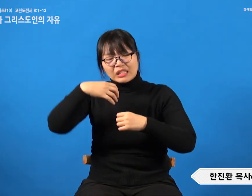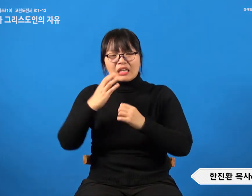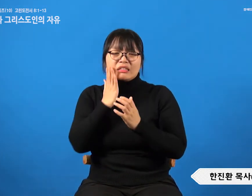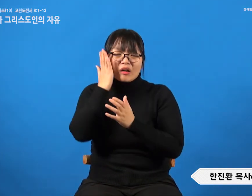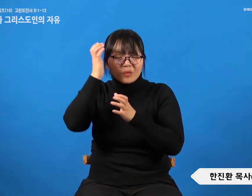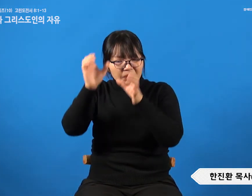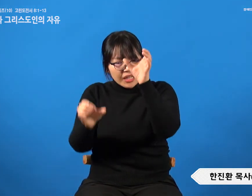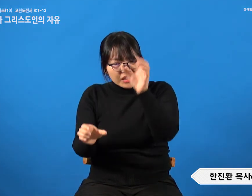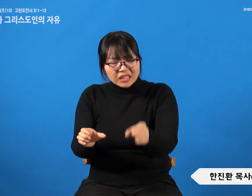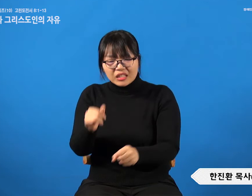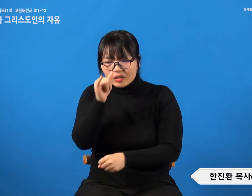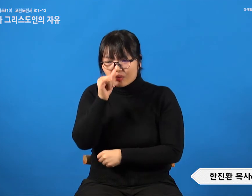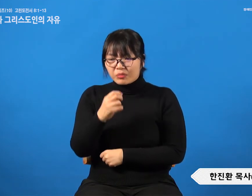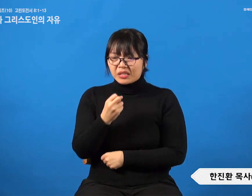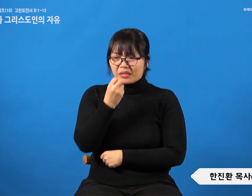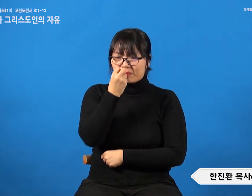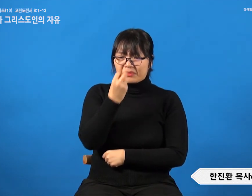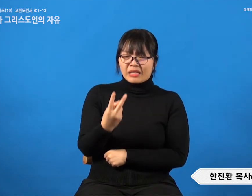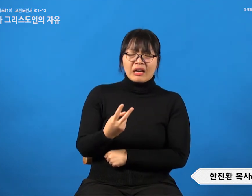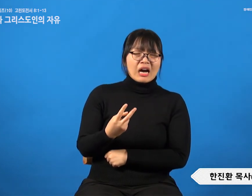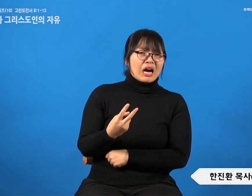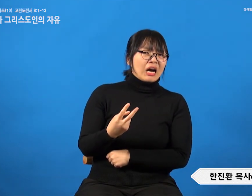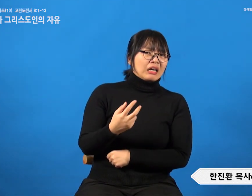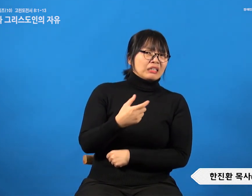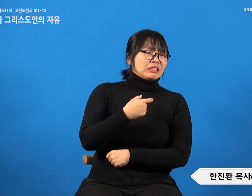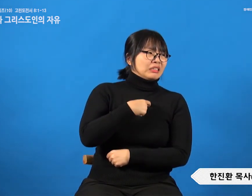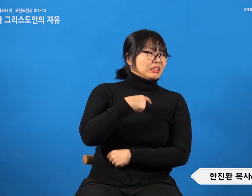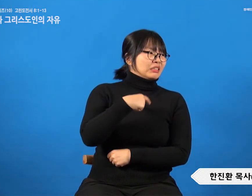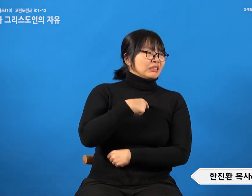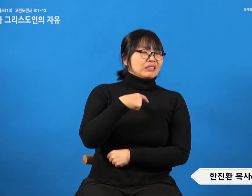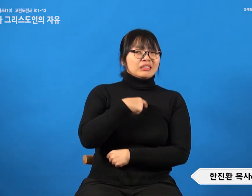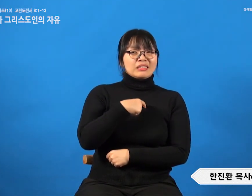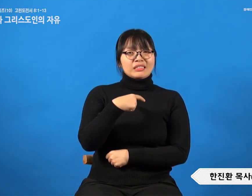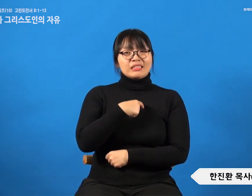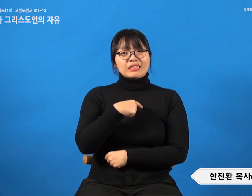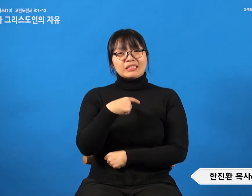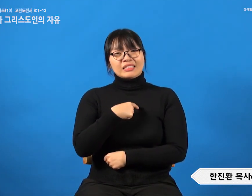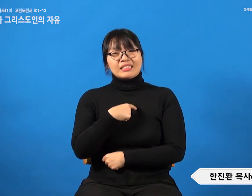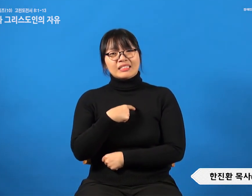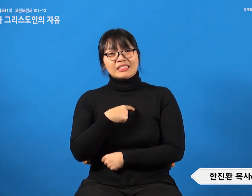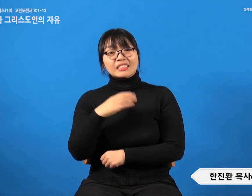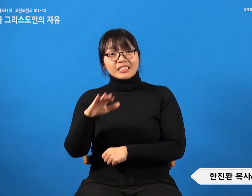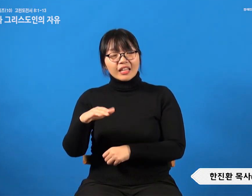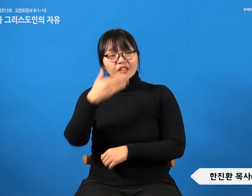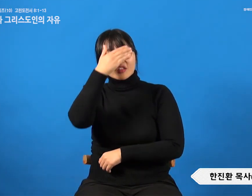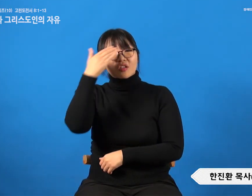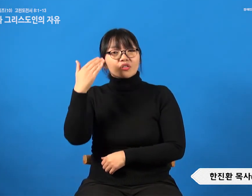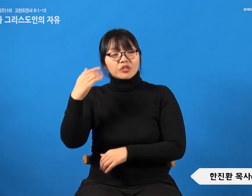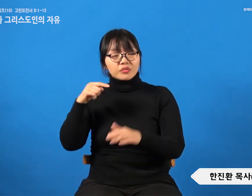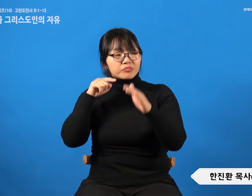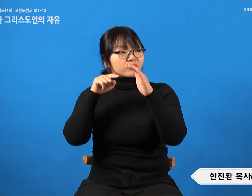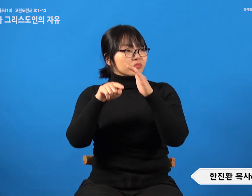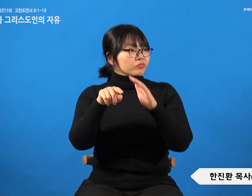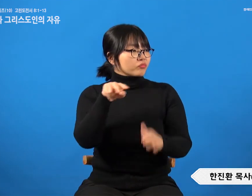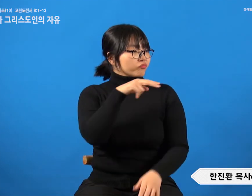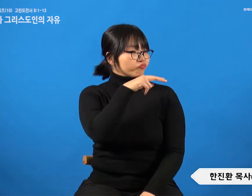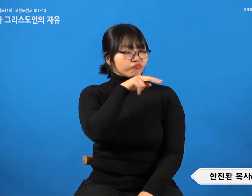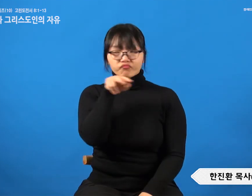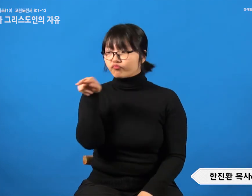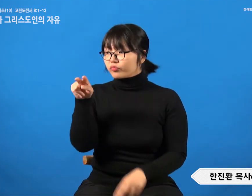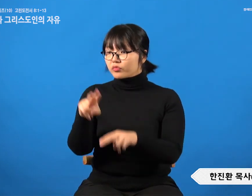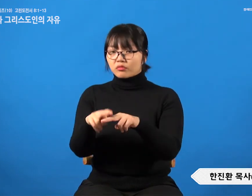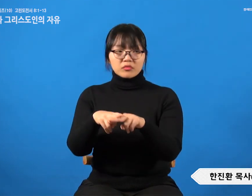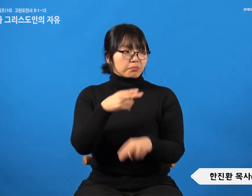다 찢어지고 냄새가 풀풀 나고 그리고 맨발입니다. 그 청년이 두리번 자리를 살피다가